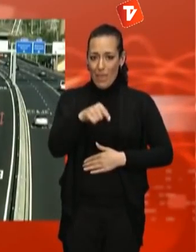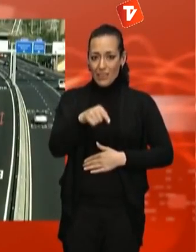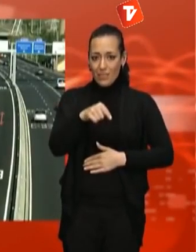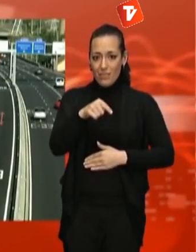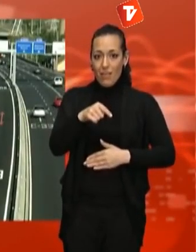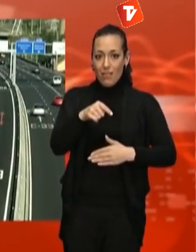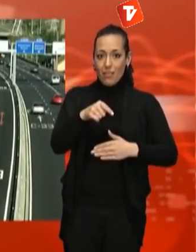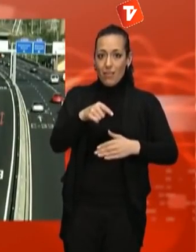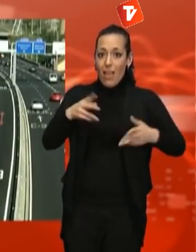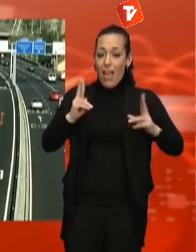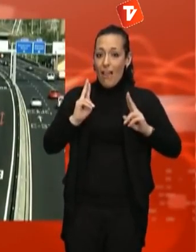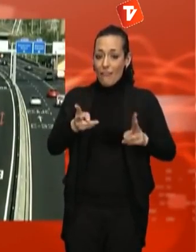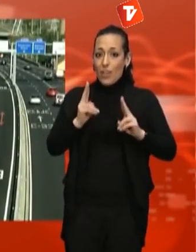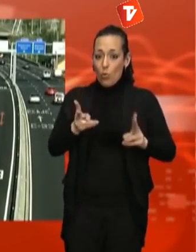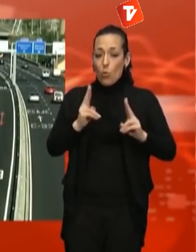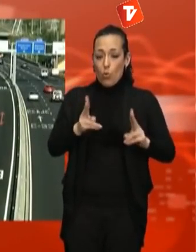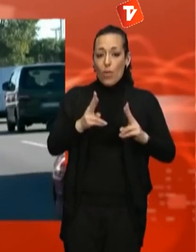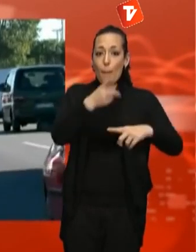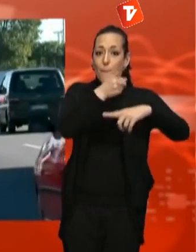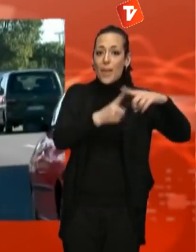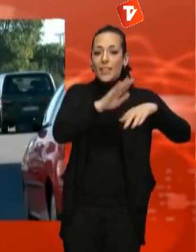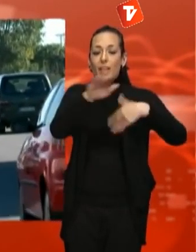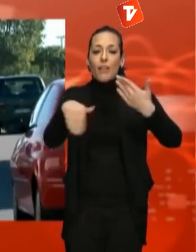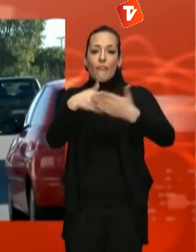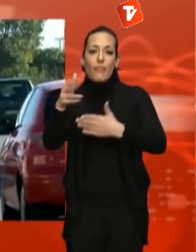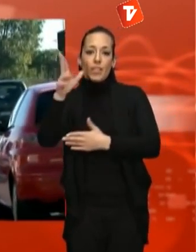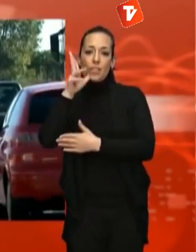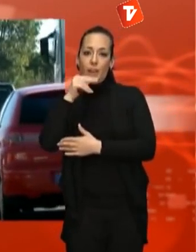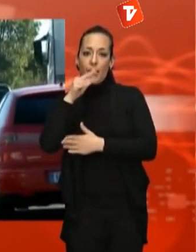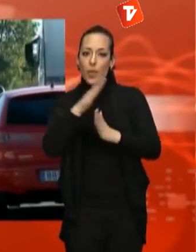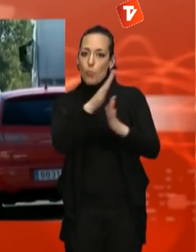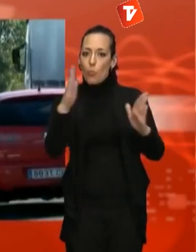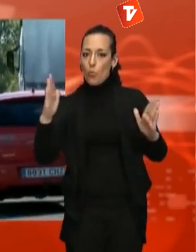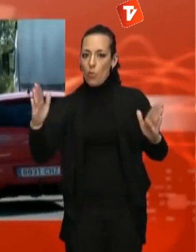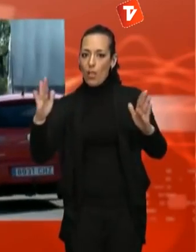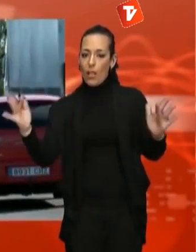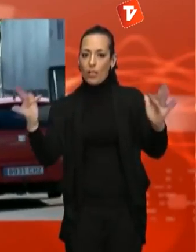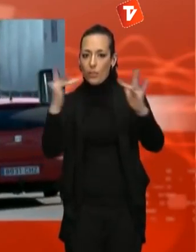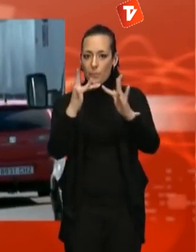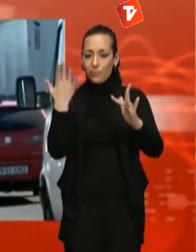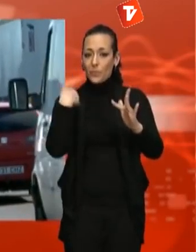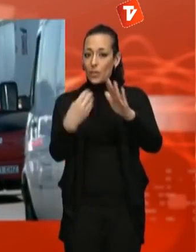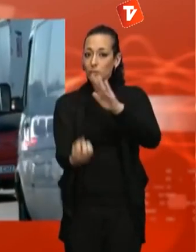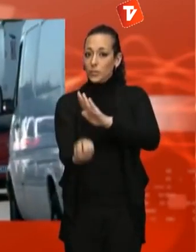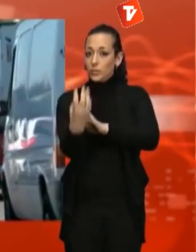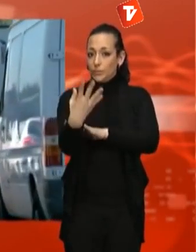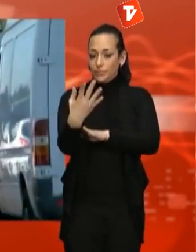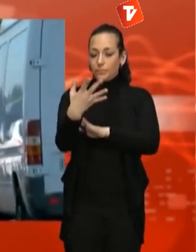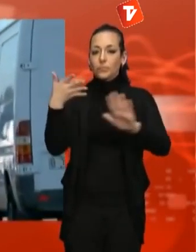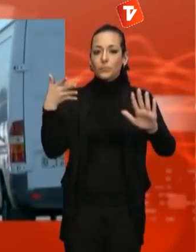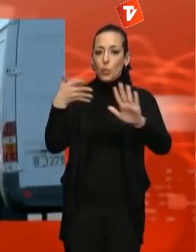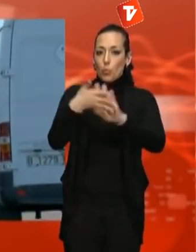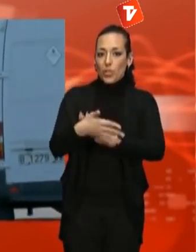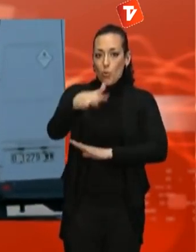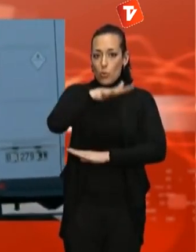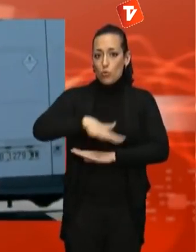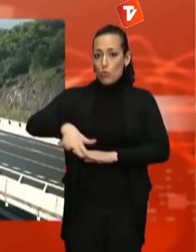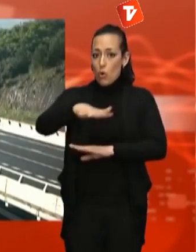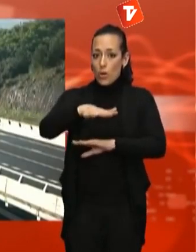Barcelona i Ripollet. El carril Busbau va néixer per fomentar el transport públic i millorar la fluidesa en una de les vies més